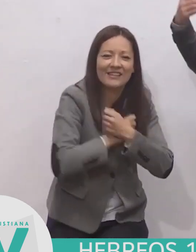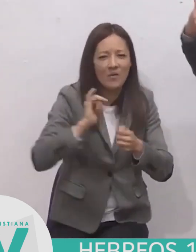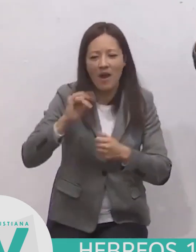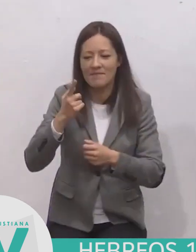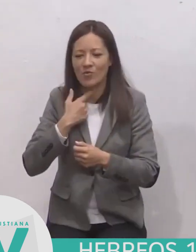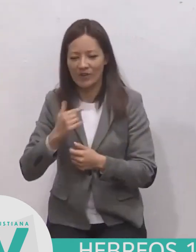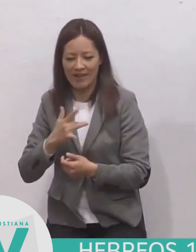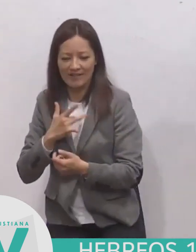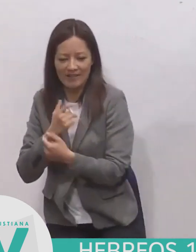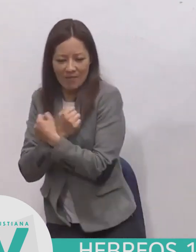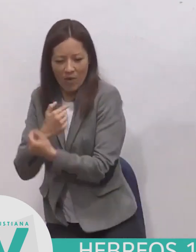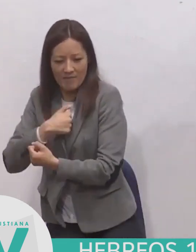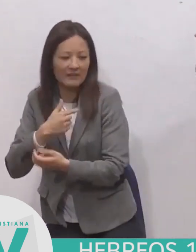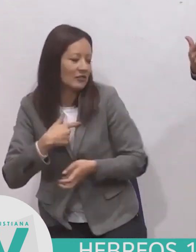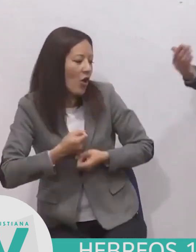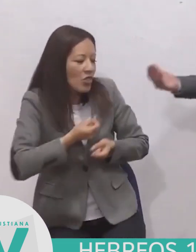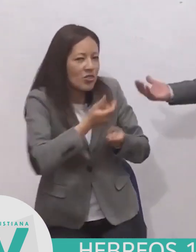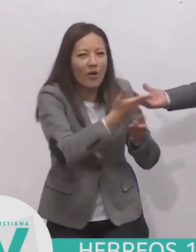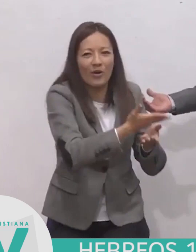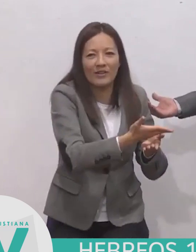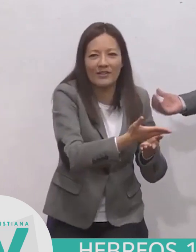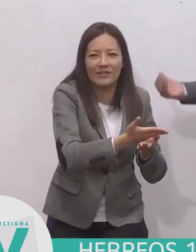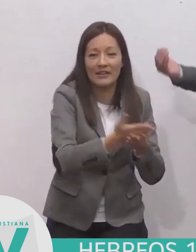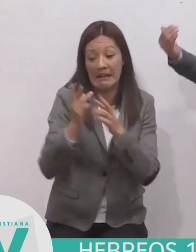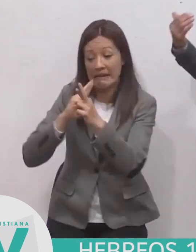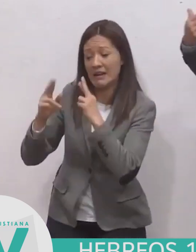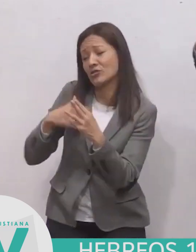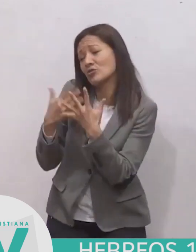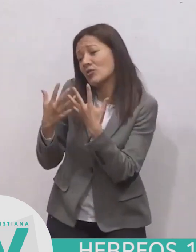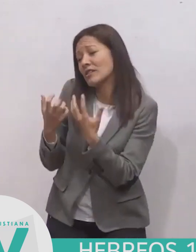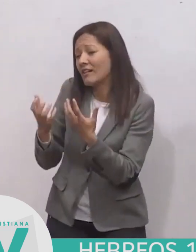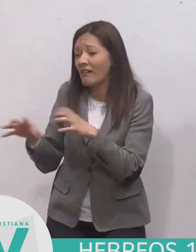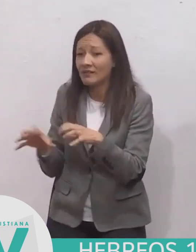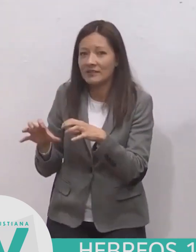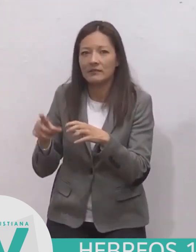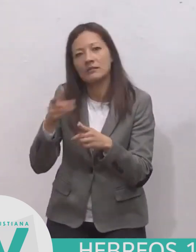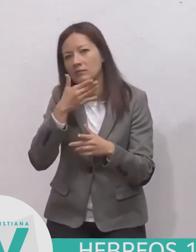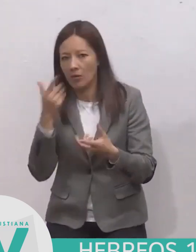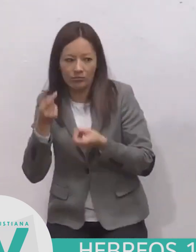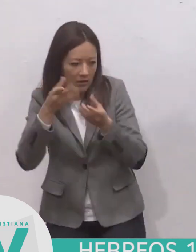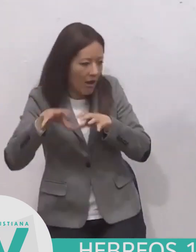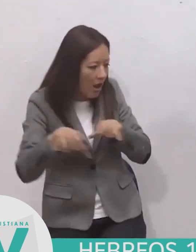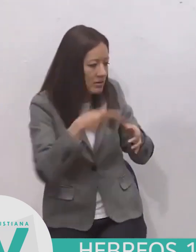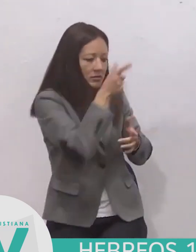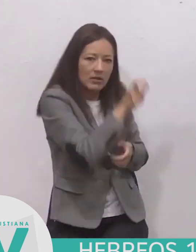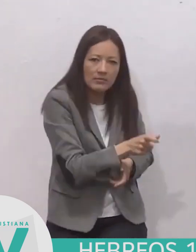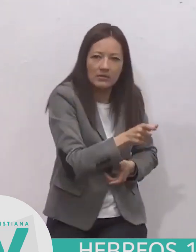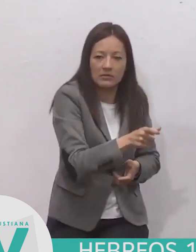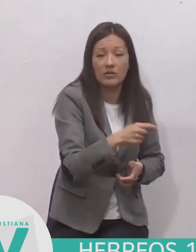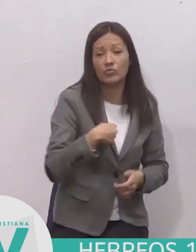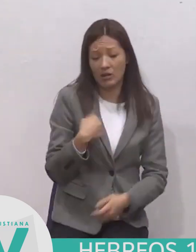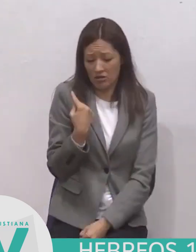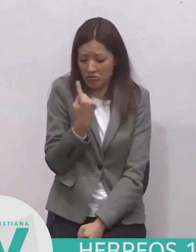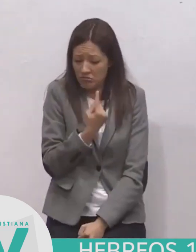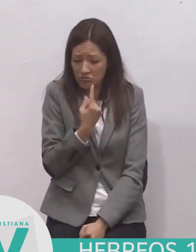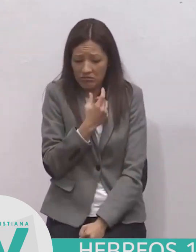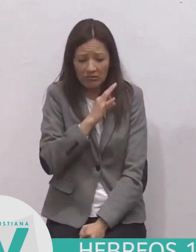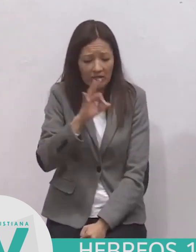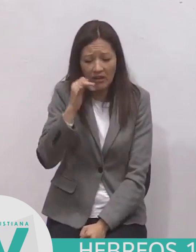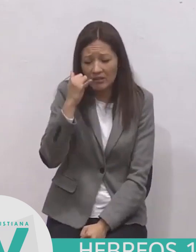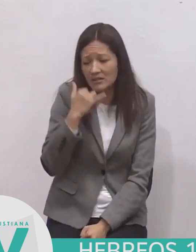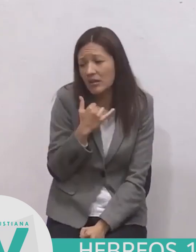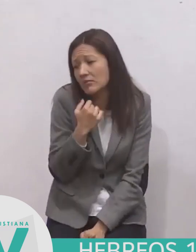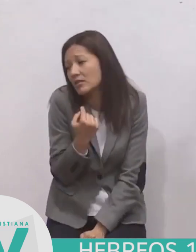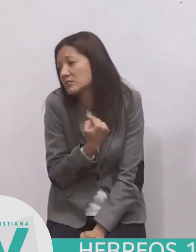gustaría que a usted lo amaran. Trate como le gustaría que a usted le trataran. Si usted estuviera solo y no tuviera quien le llamara,